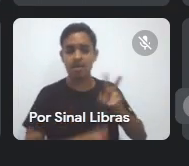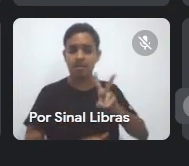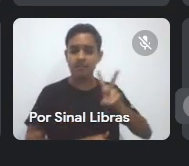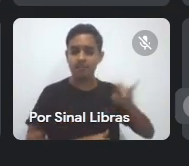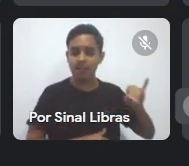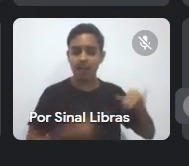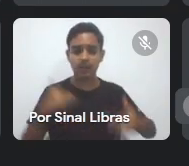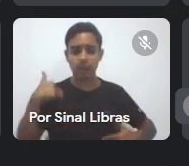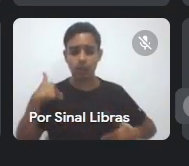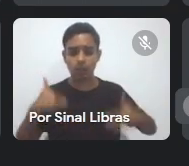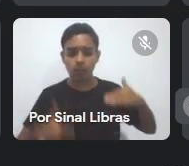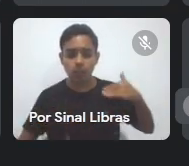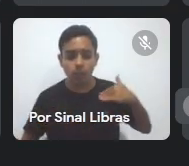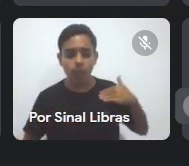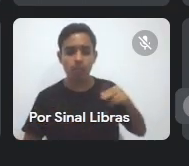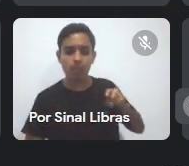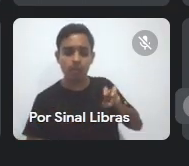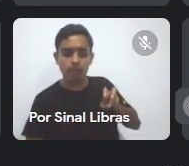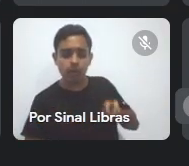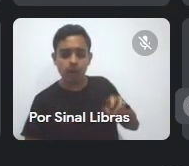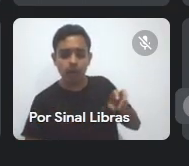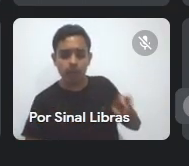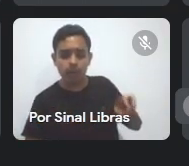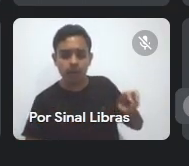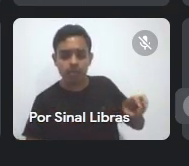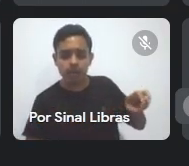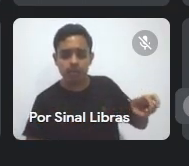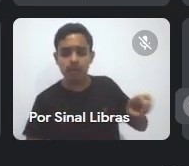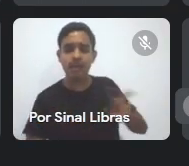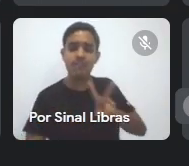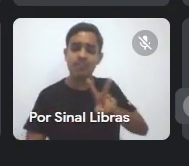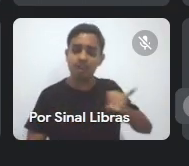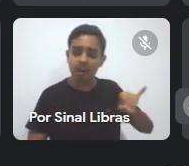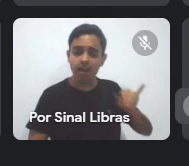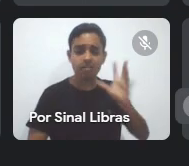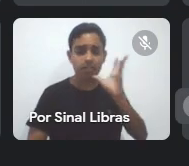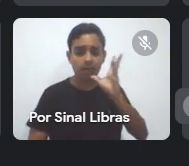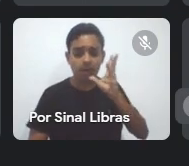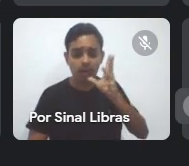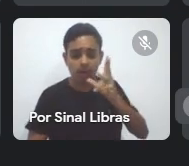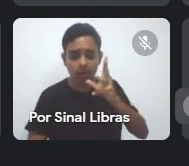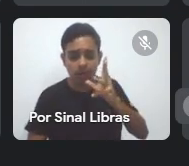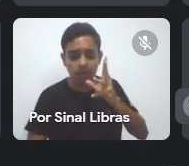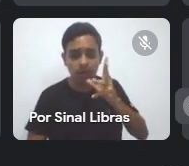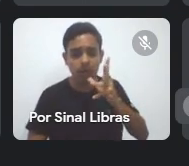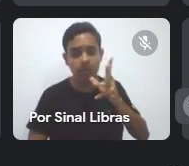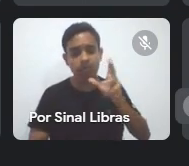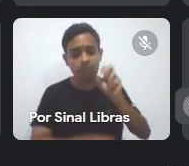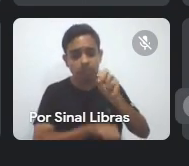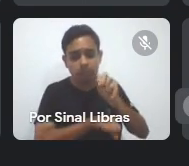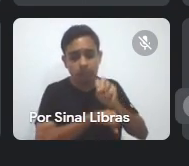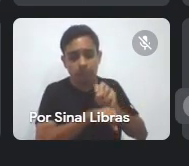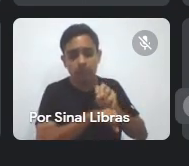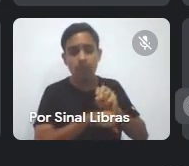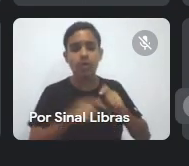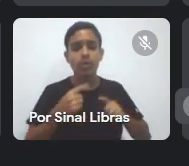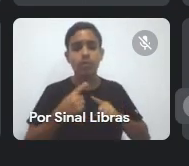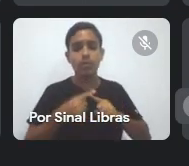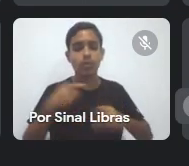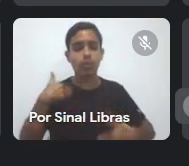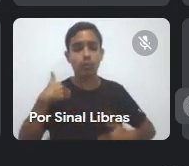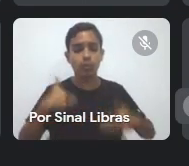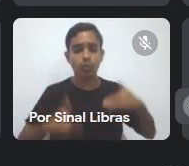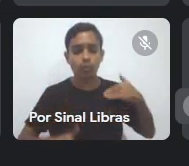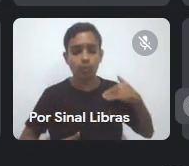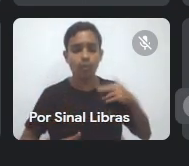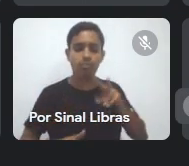mais lento do que qualquer outra coisa. Isso é natural, porque o nosso corpo vai ficando mais devagar.